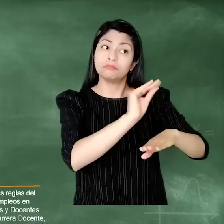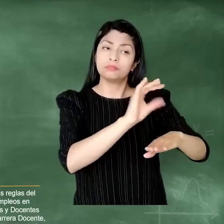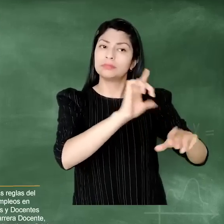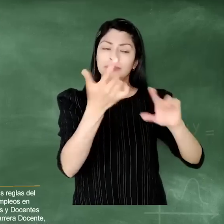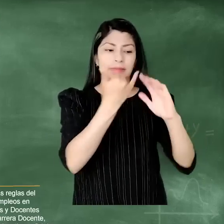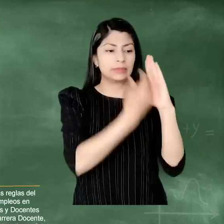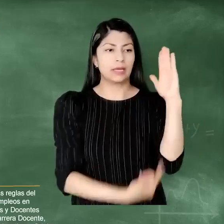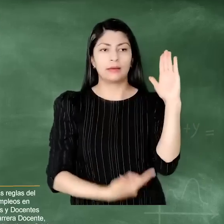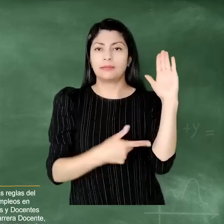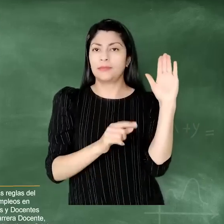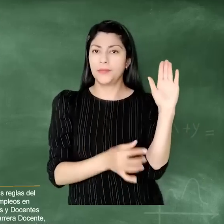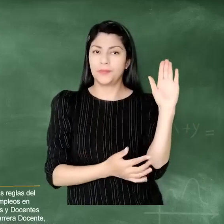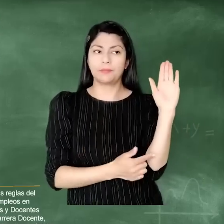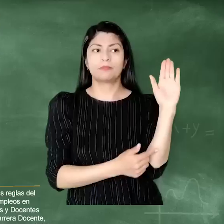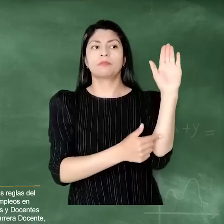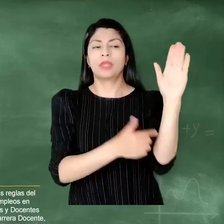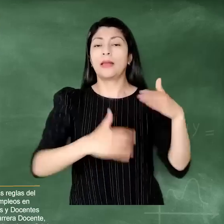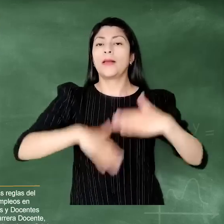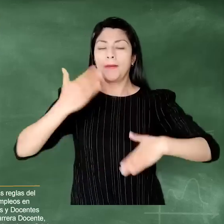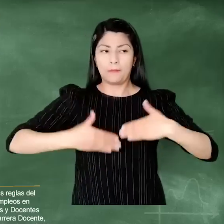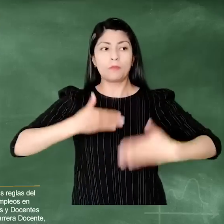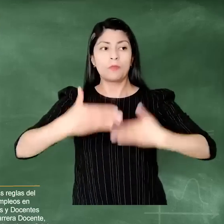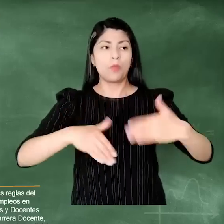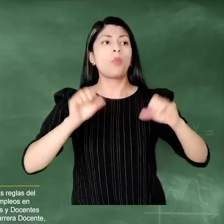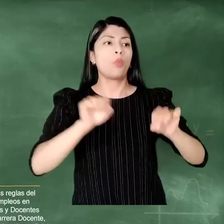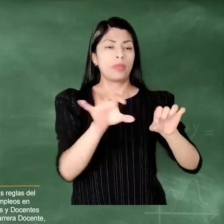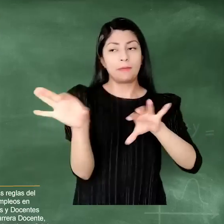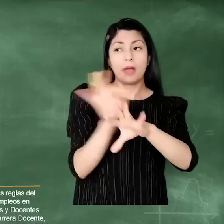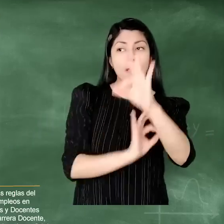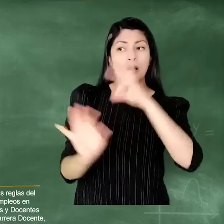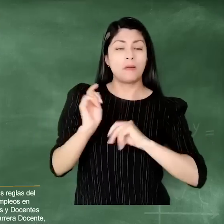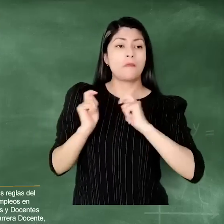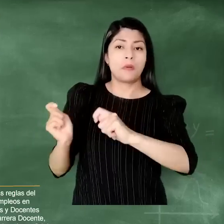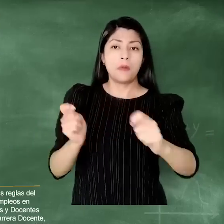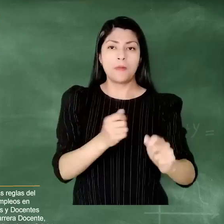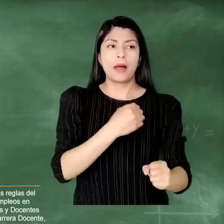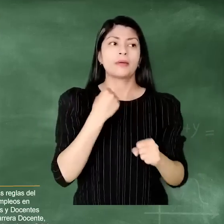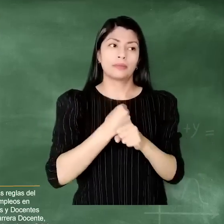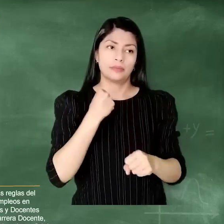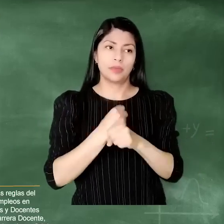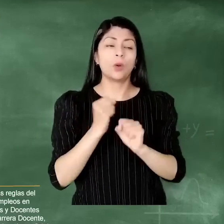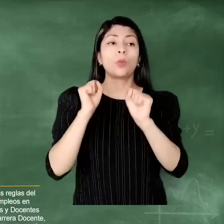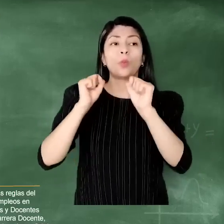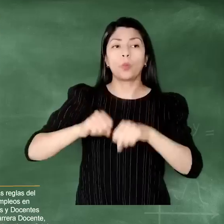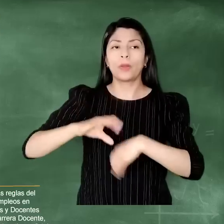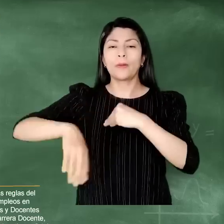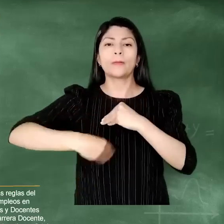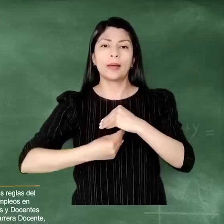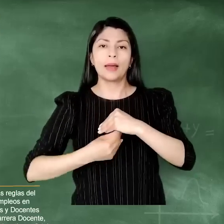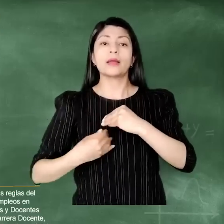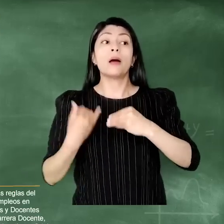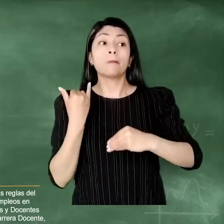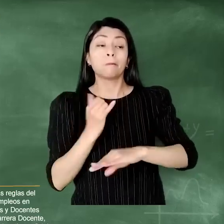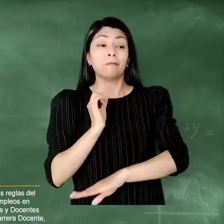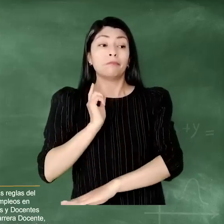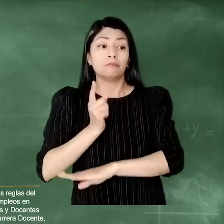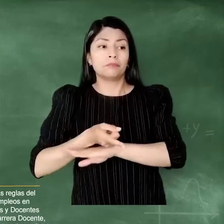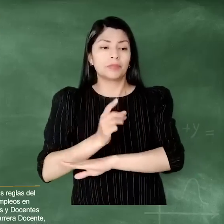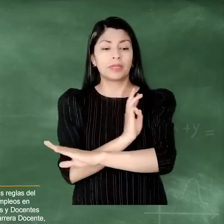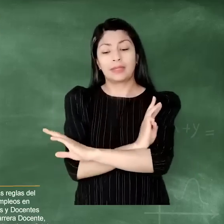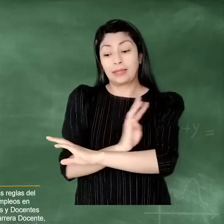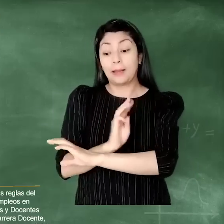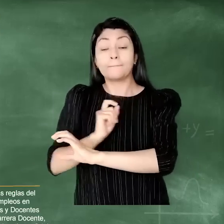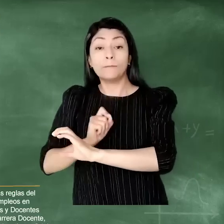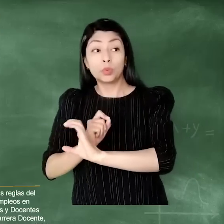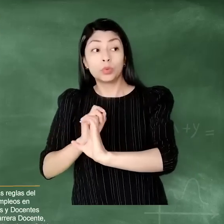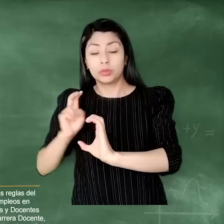esta firmeza, y publicará los correspondientes actos administrativos mediante los que se conforman, y adoptan en la página